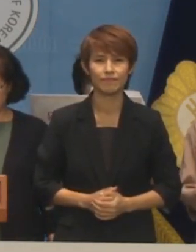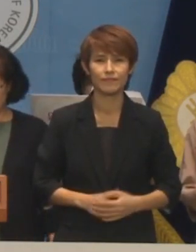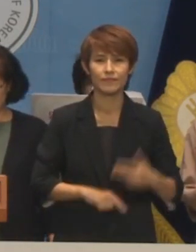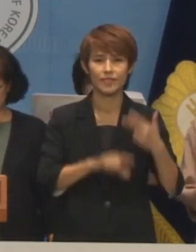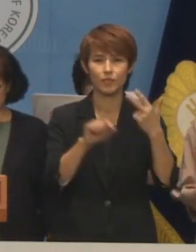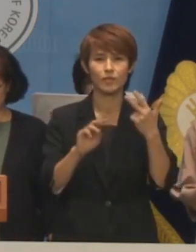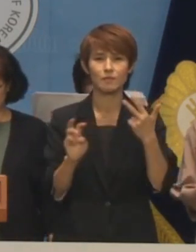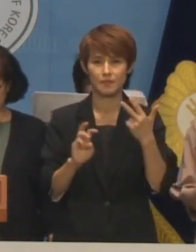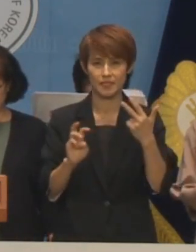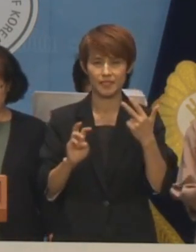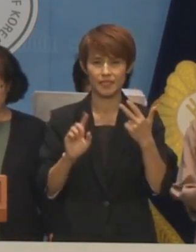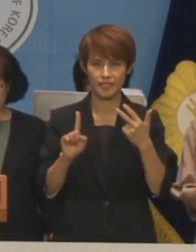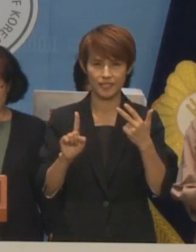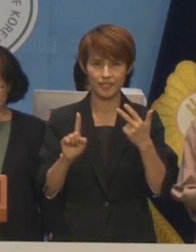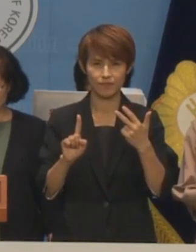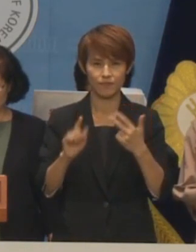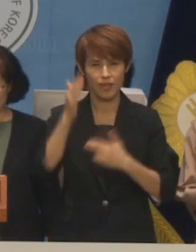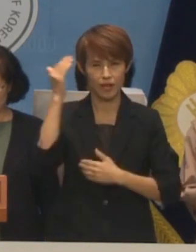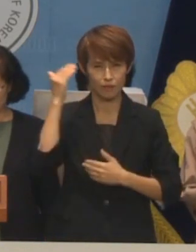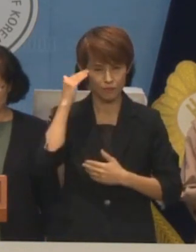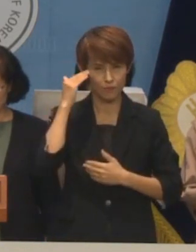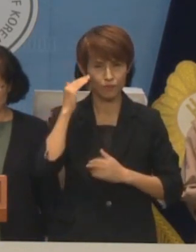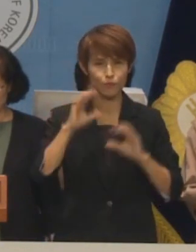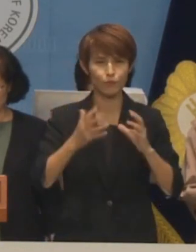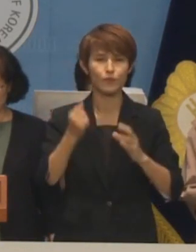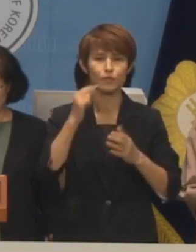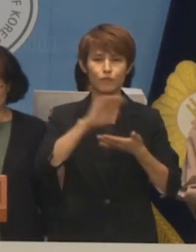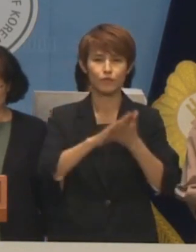2024년 7월 31일